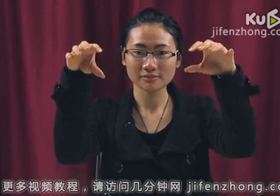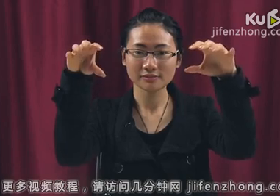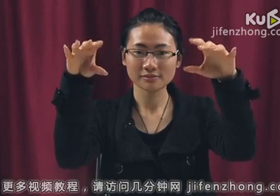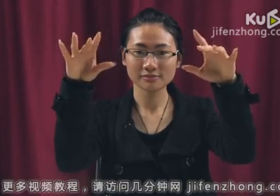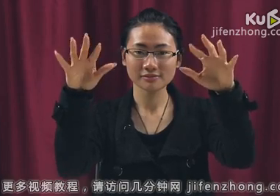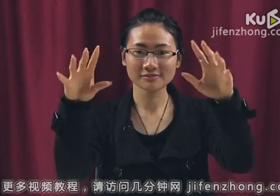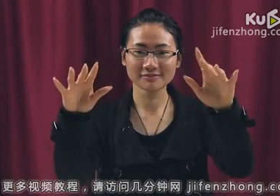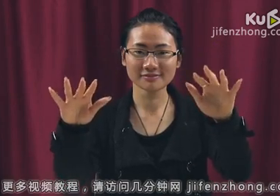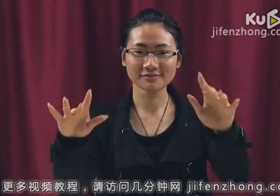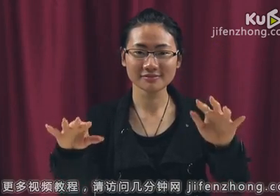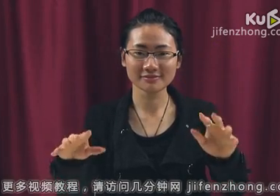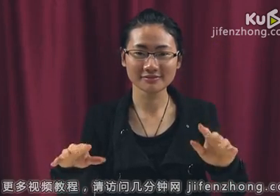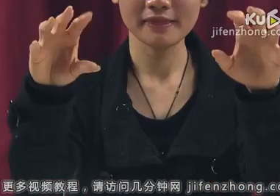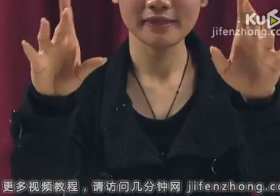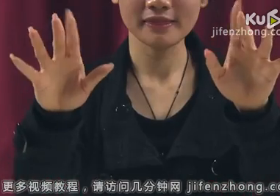动几下，象征雨点落下。